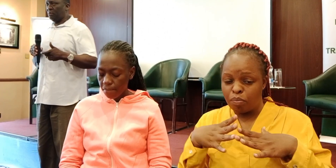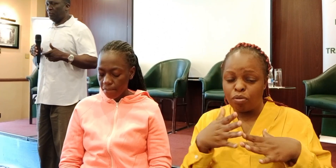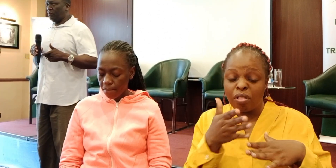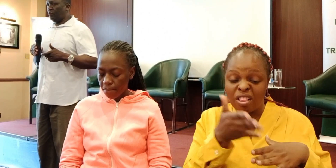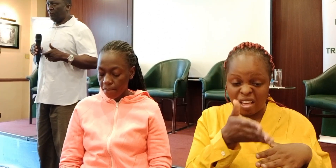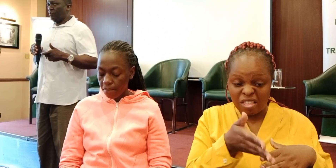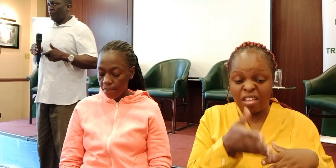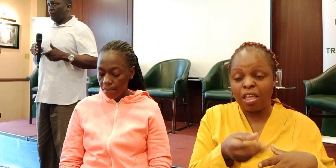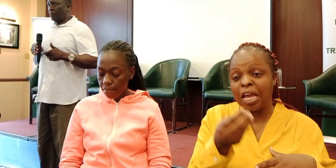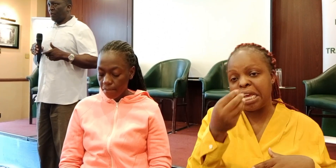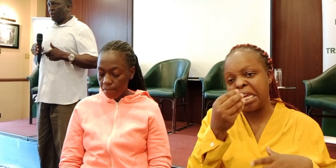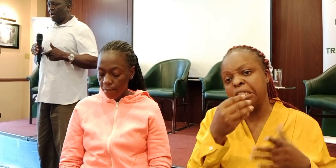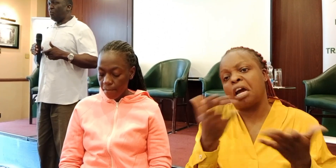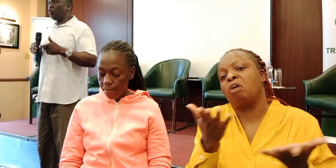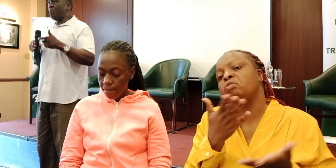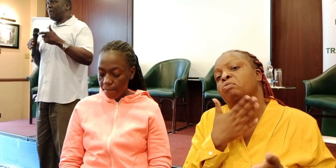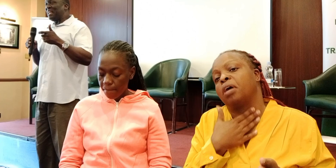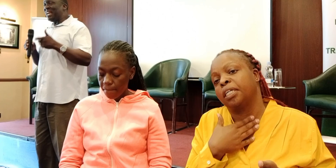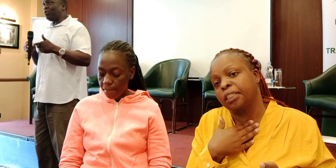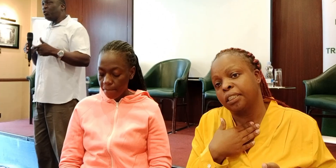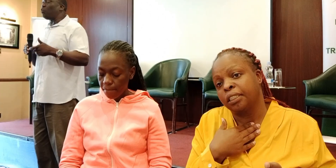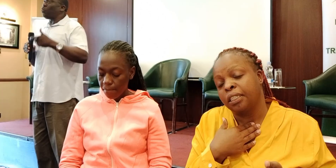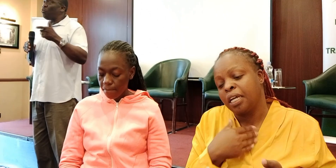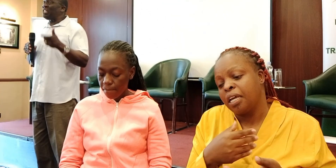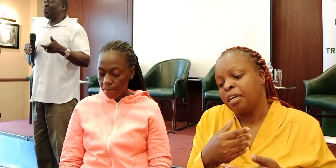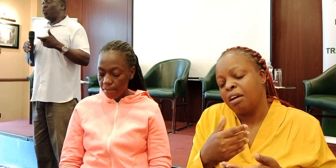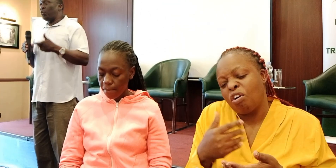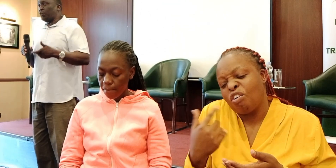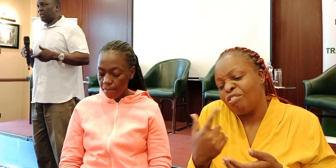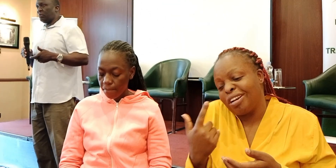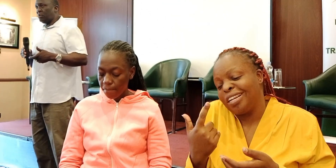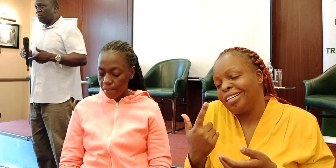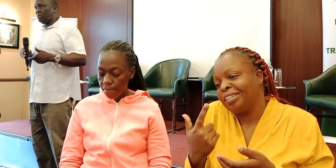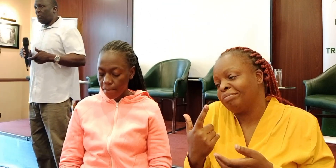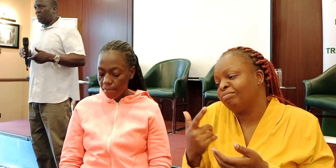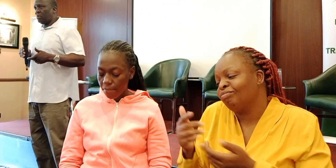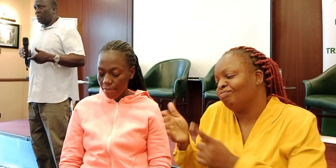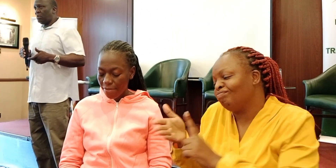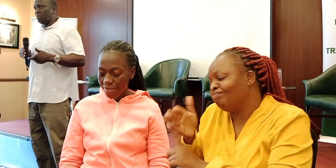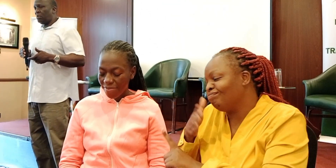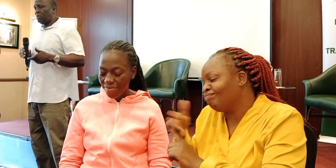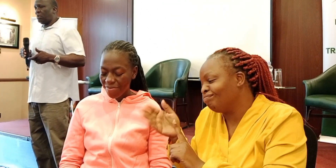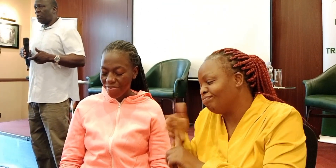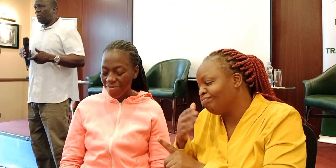unavyotaka, ambao ulikuwa umebaki nayo tu ni kutongoza na kutongozwa.